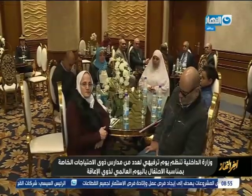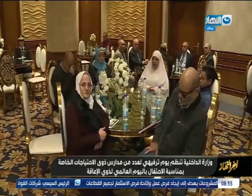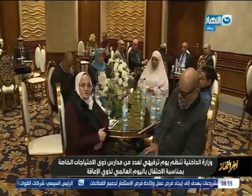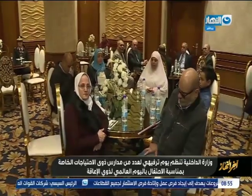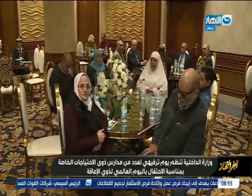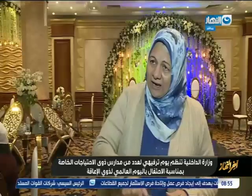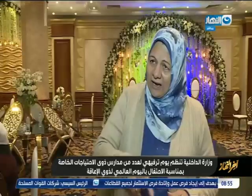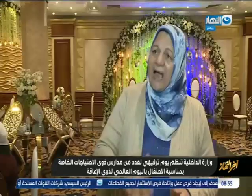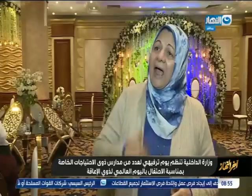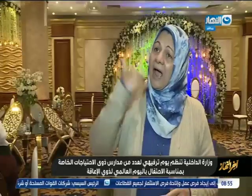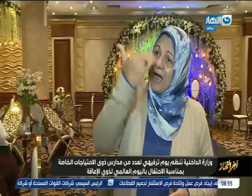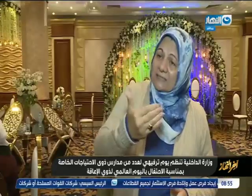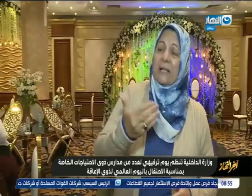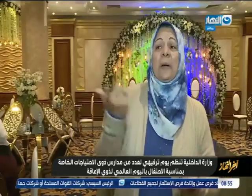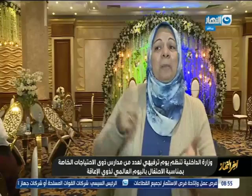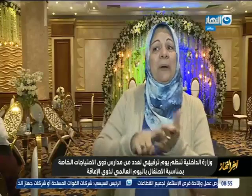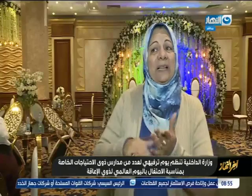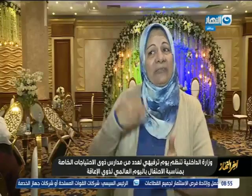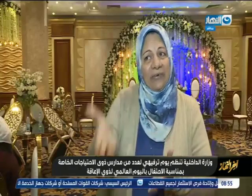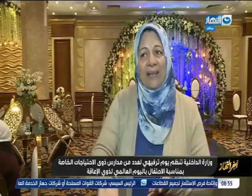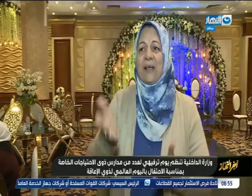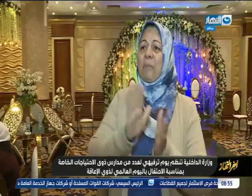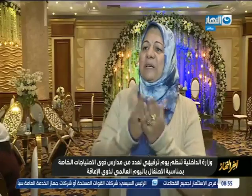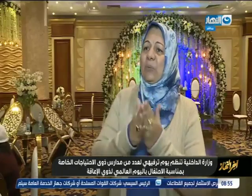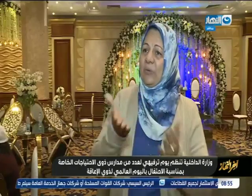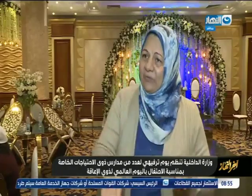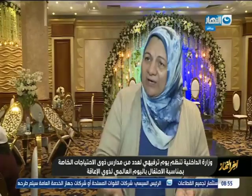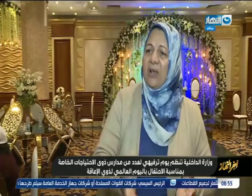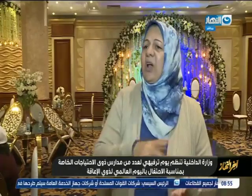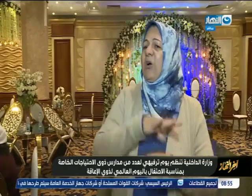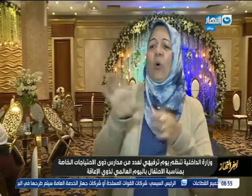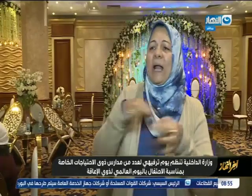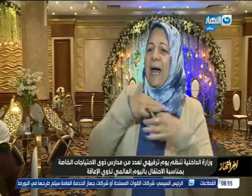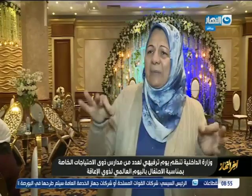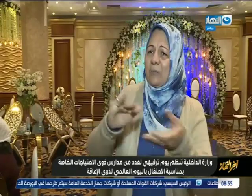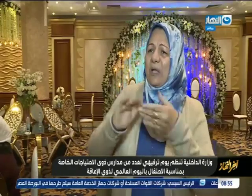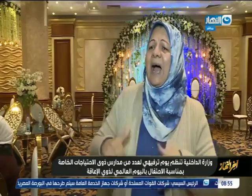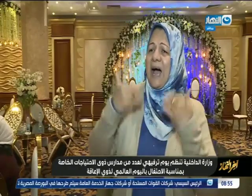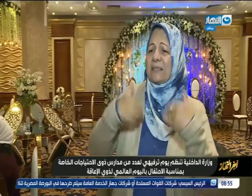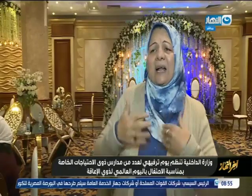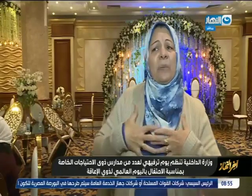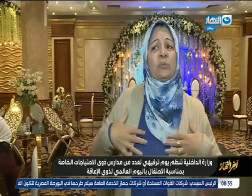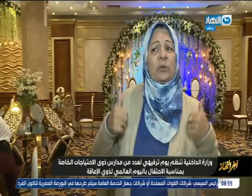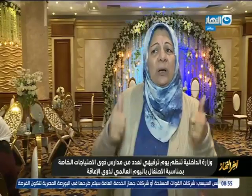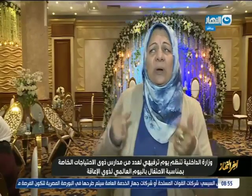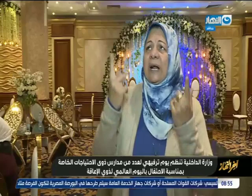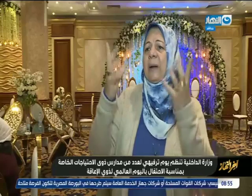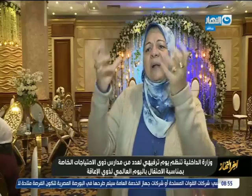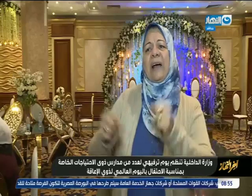بيشكرهم جدا. وبقول لوزارة الداخلية إن هي بتساعدنا كتير في الأحوال المدنية وبتساعدنا في الجوازات السفر، أنا مبسوطة